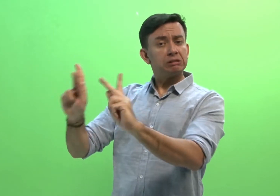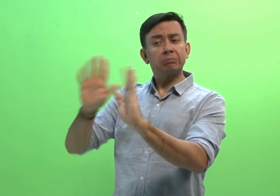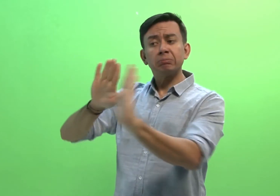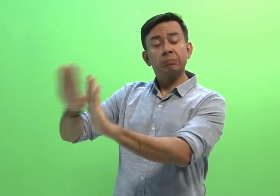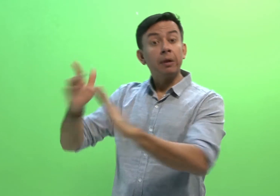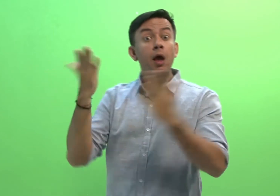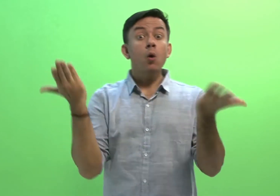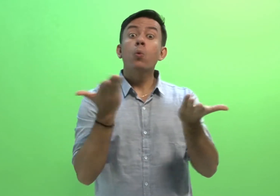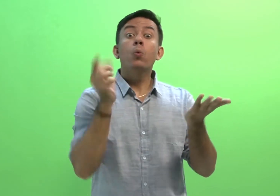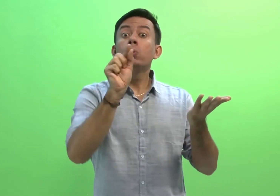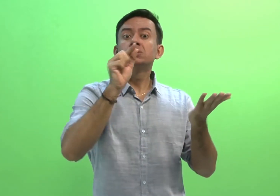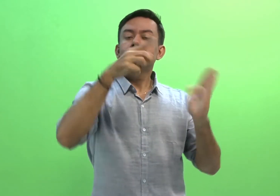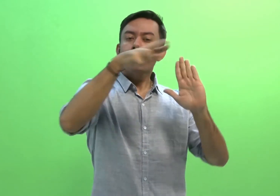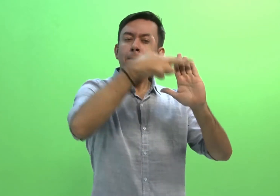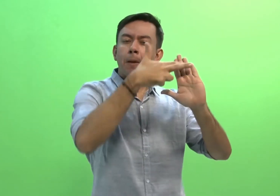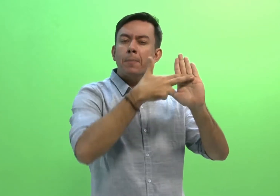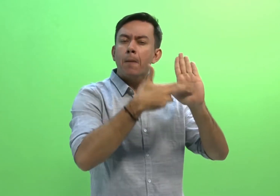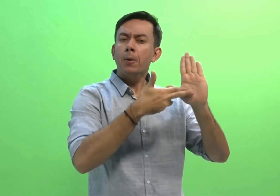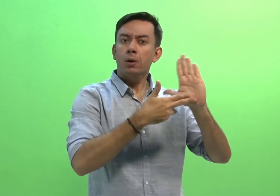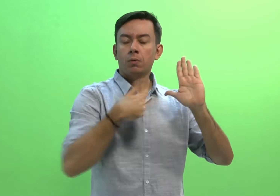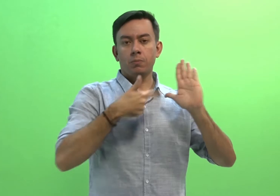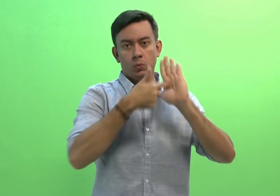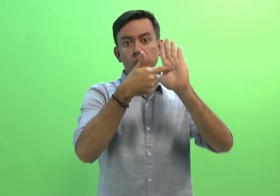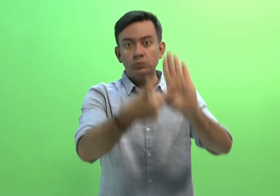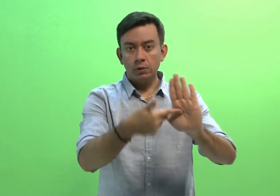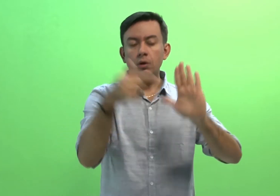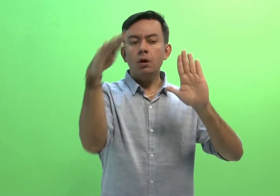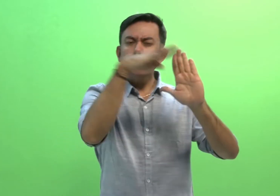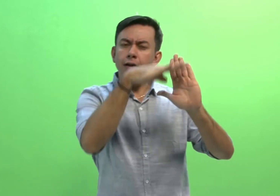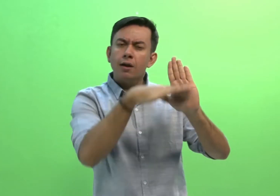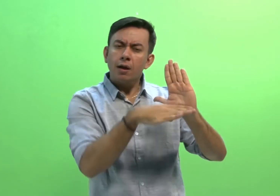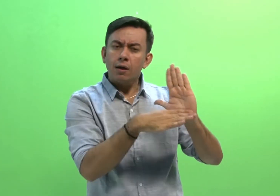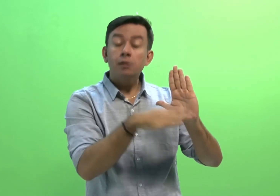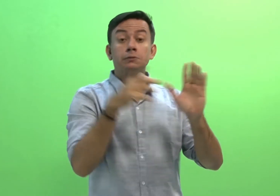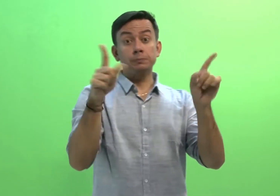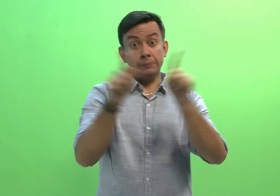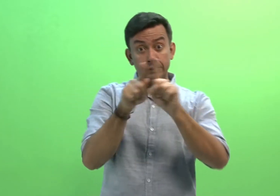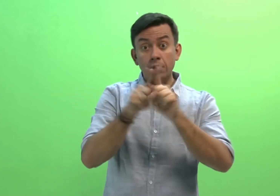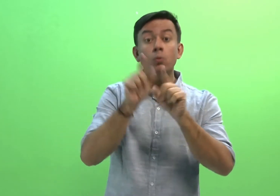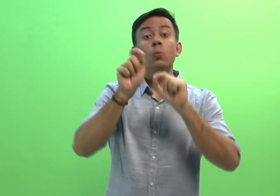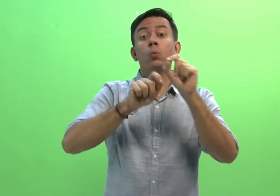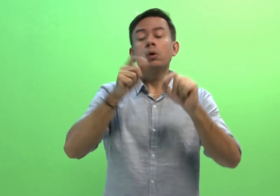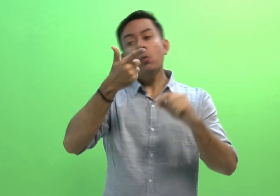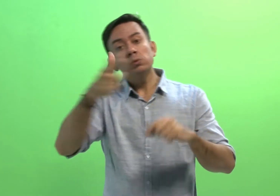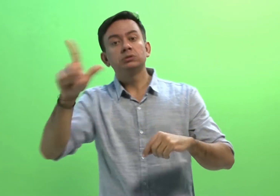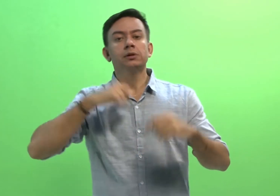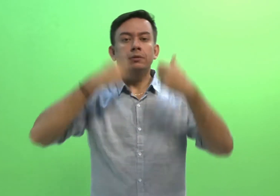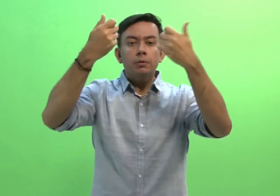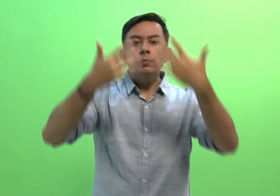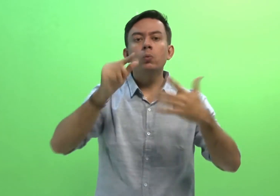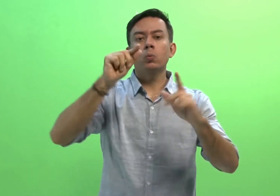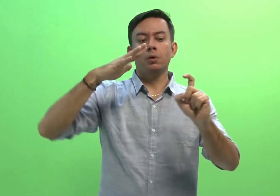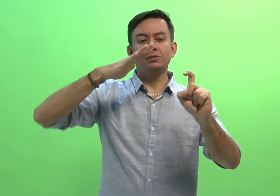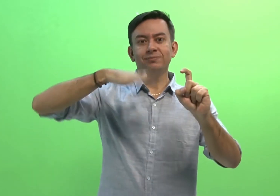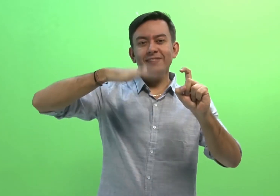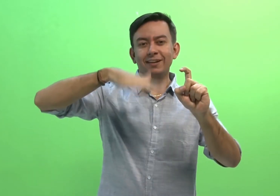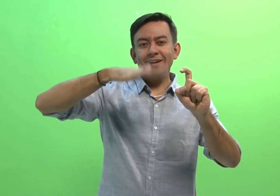oral possuem regras, na língua de sinais também. Então, veremos quais são essas regras que existem. E